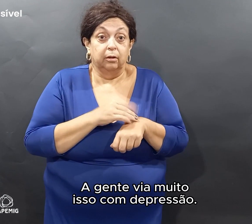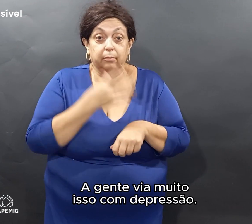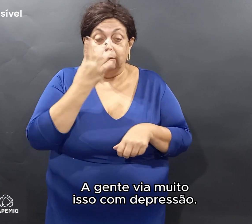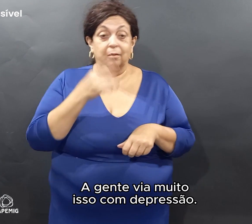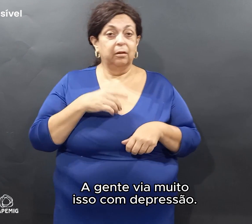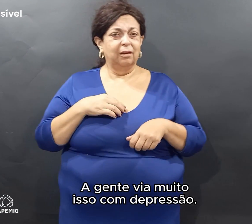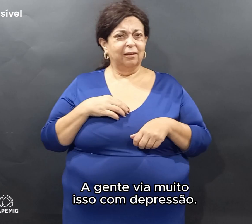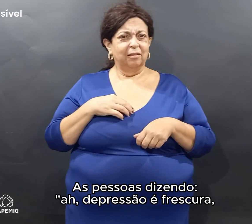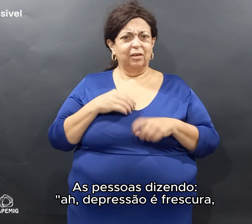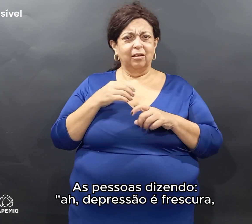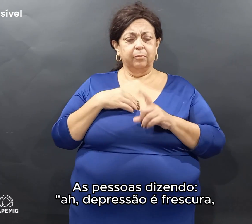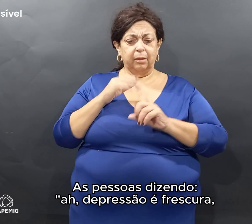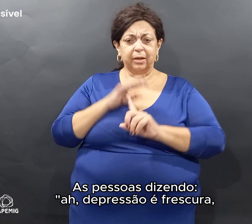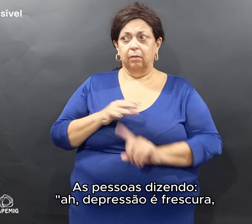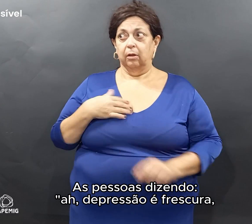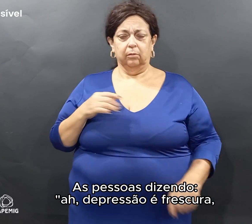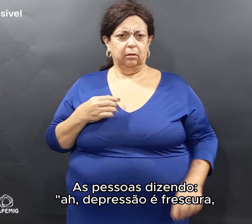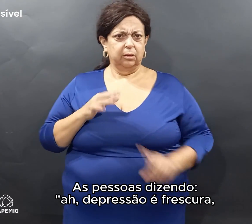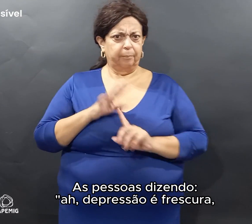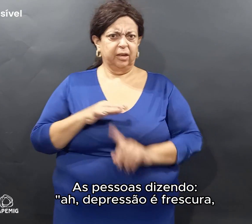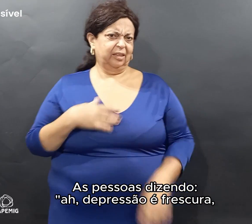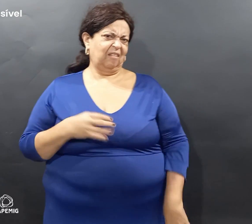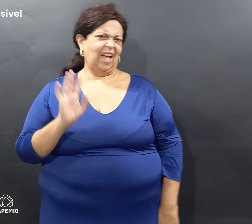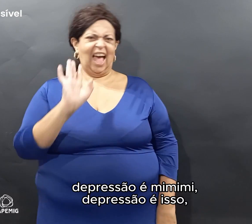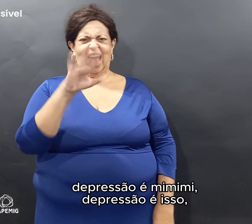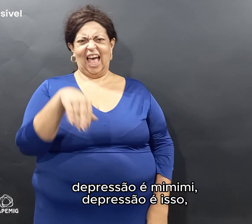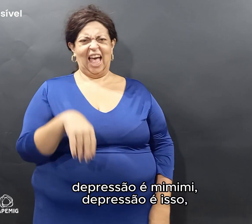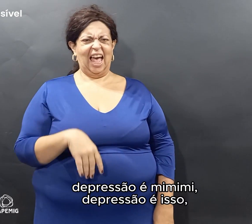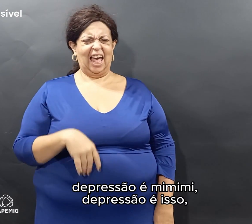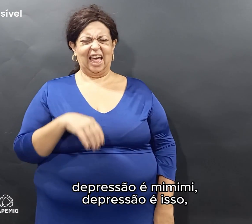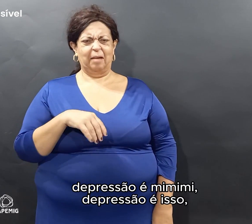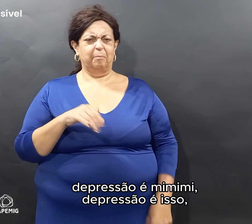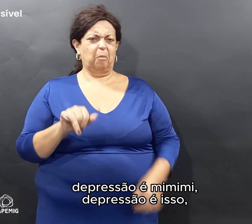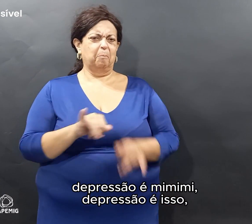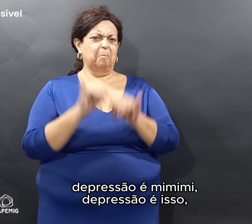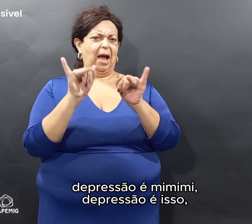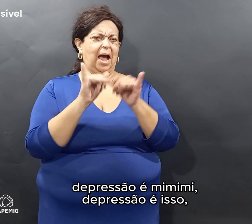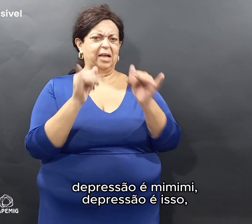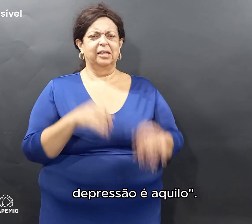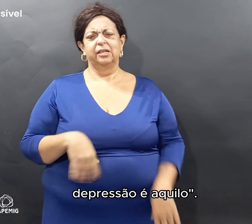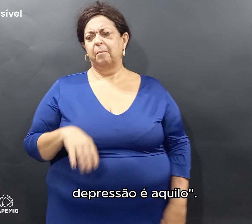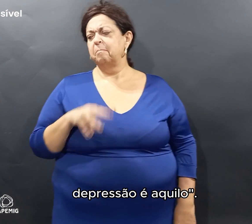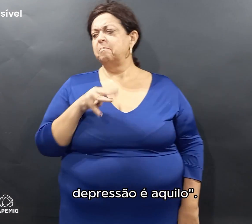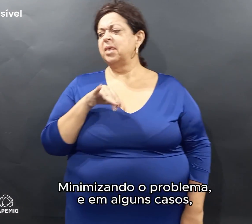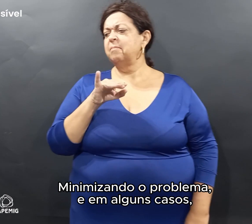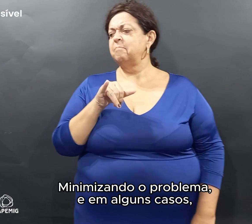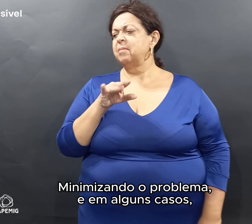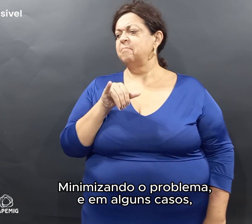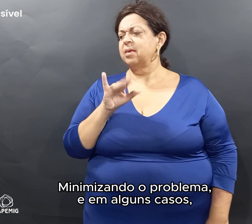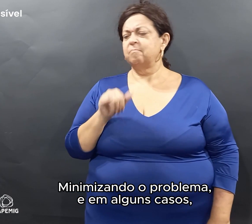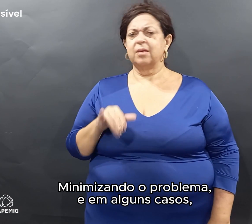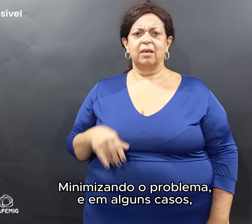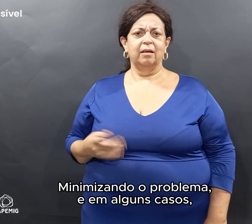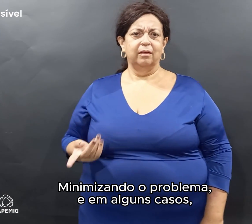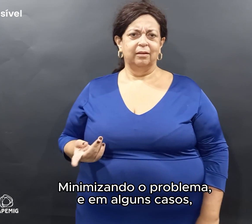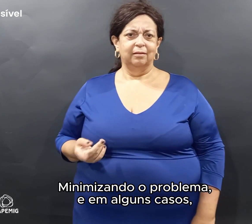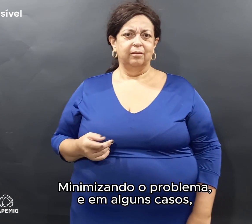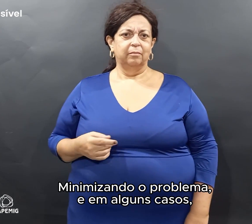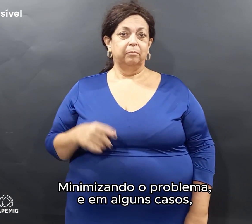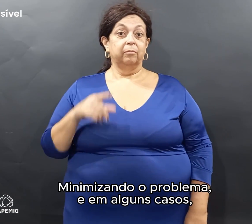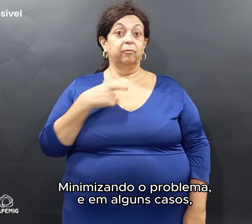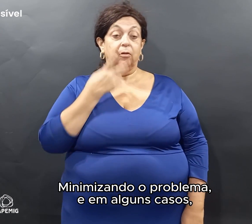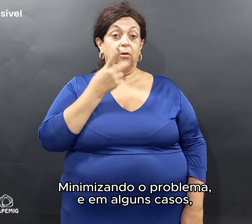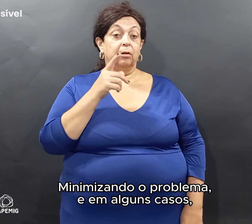via muito isso com depressão, né? As pessoas dizendo, depressão é frescura, depressão é mimimi, depressão é isso, depressão é aquilo, minimizando o